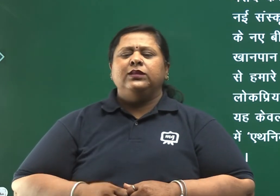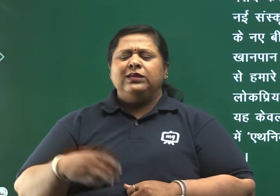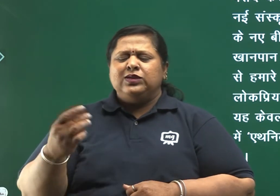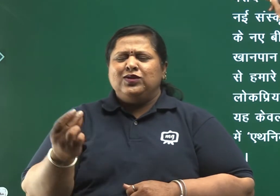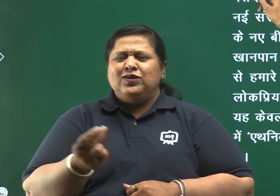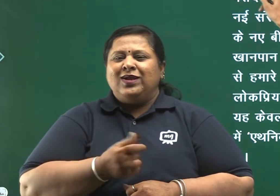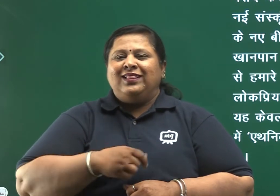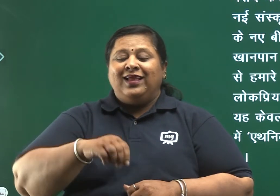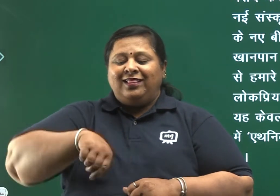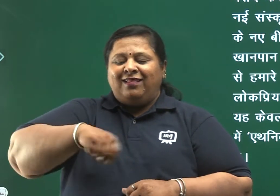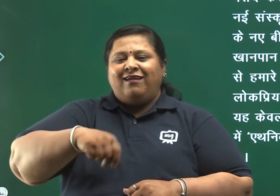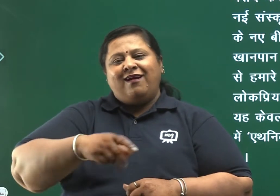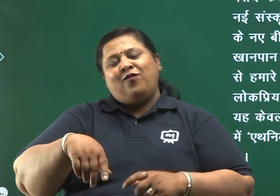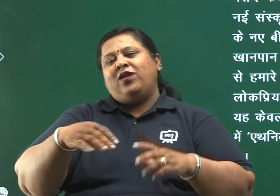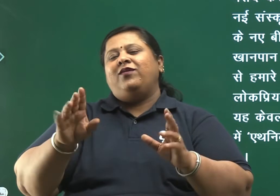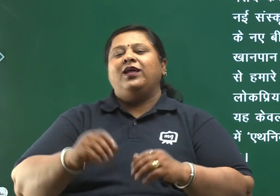जल्दी तैयार होने वाले